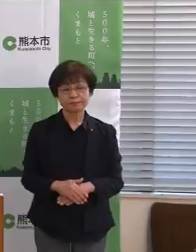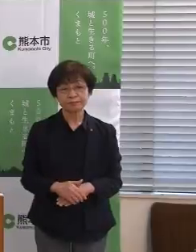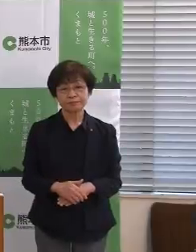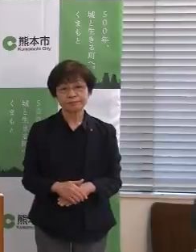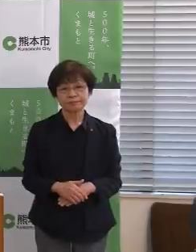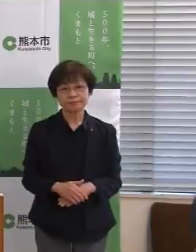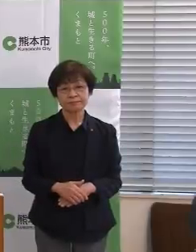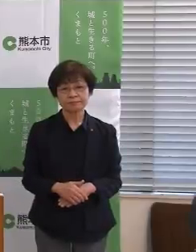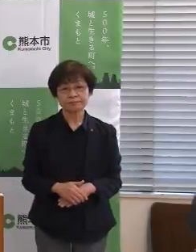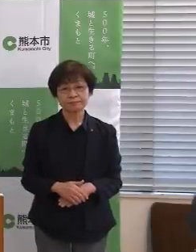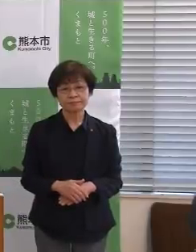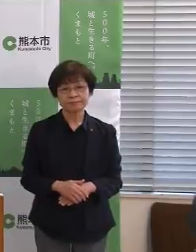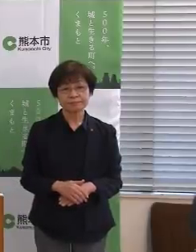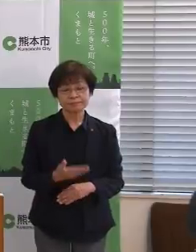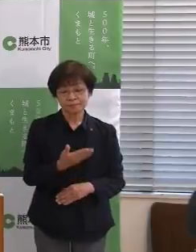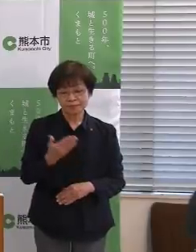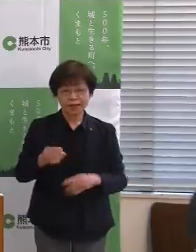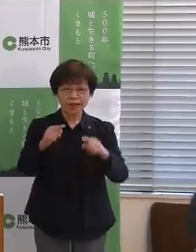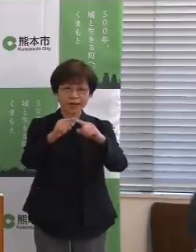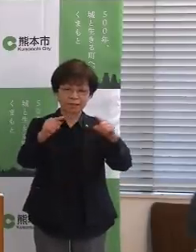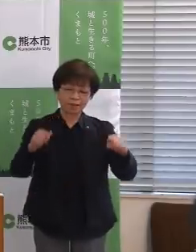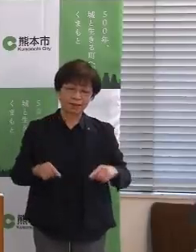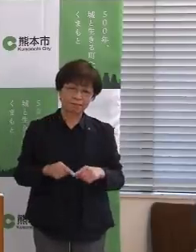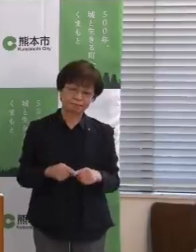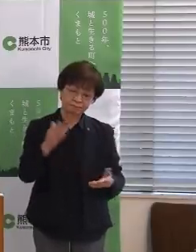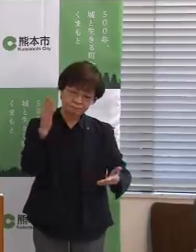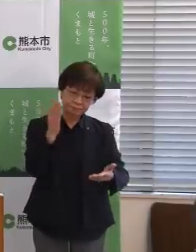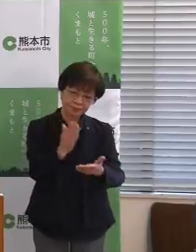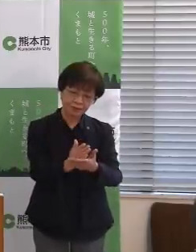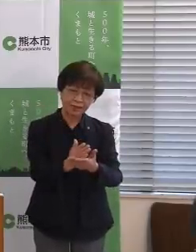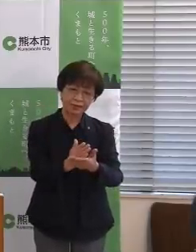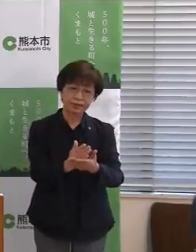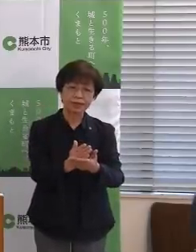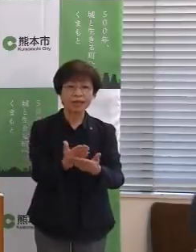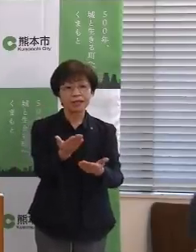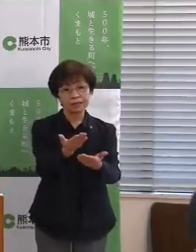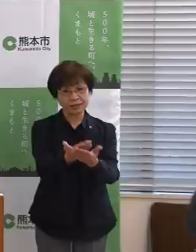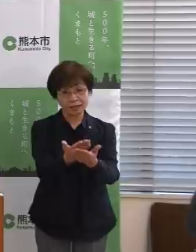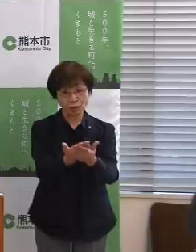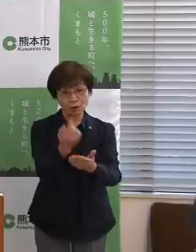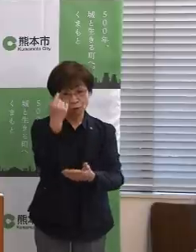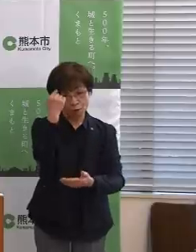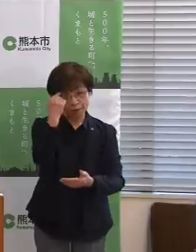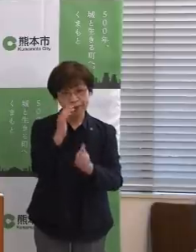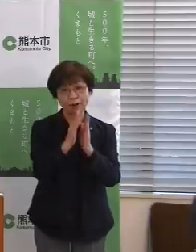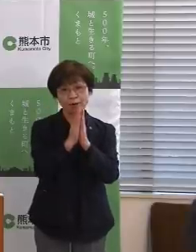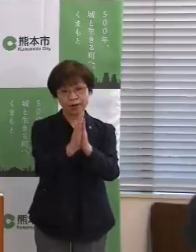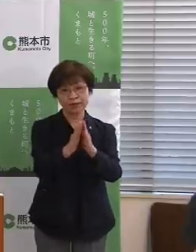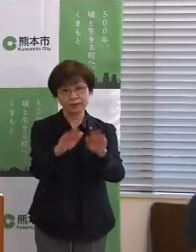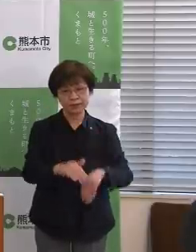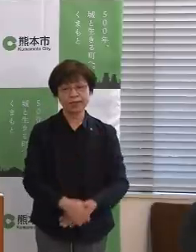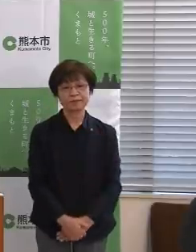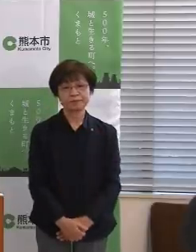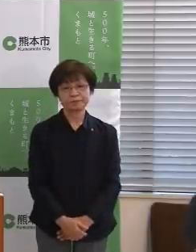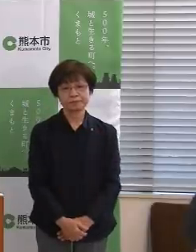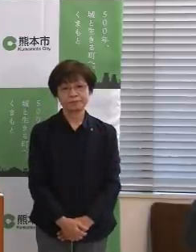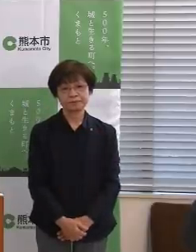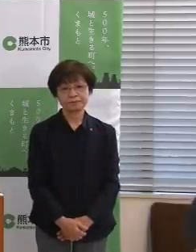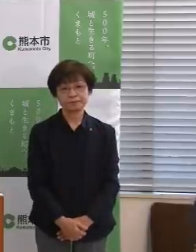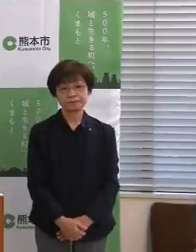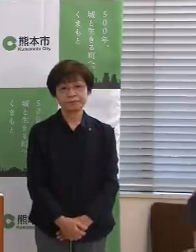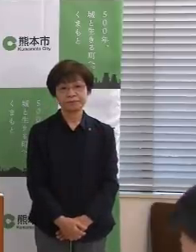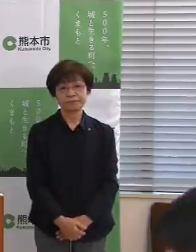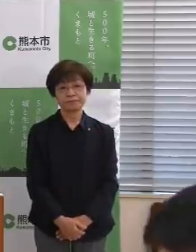この回覧板についてもですね自粛をしていただこうということでお願いをさせていただくということになりました。